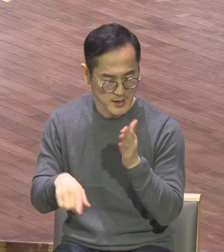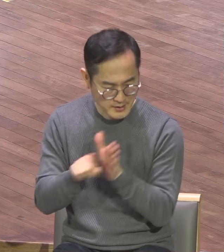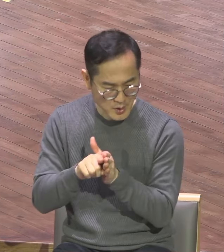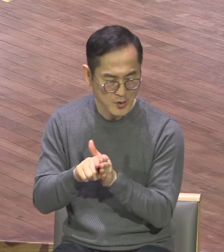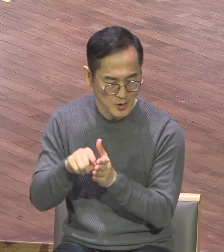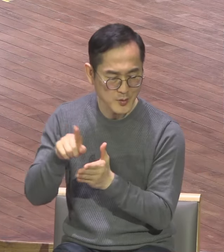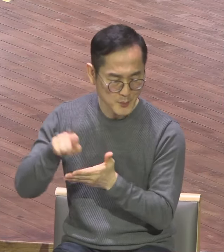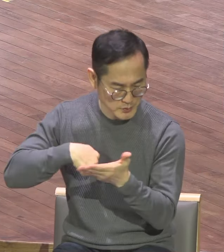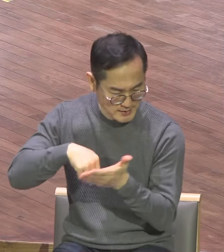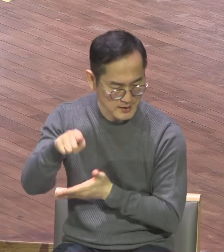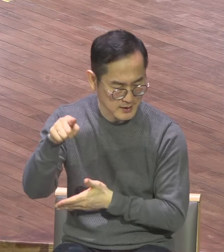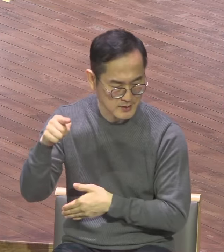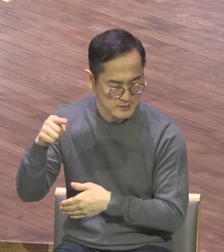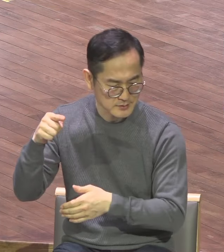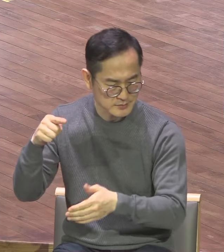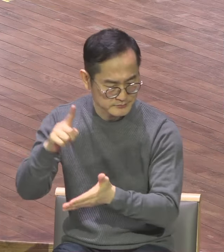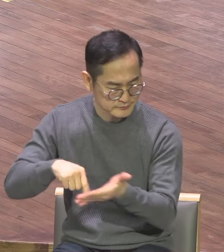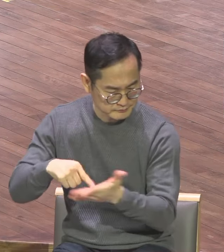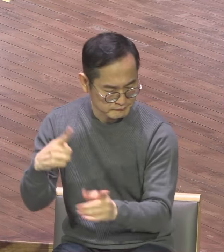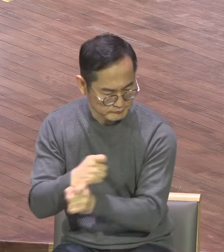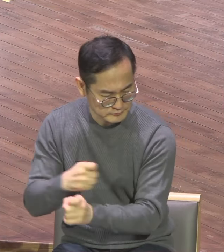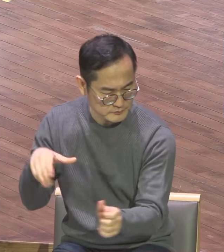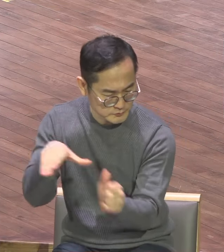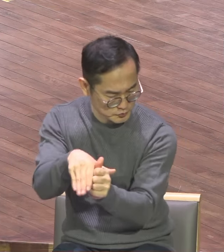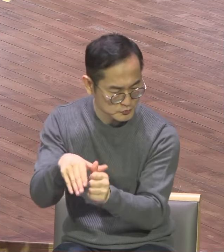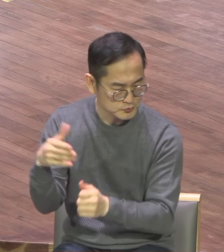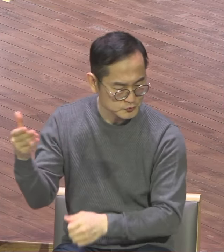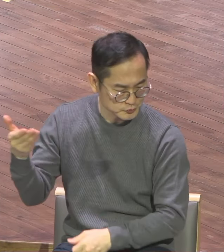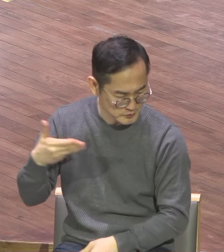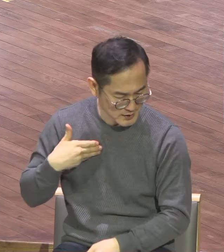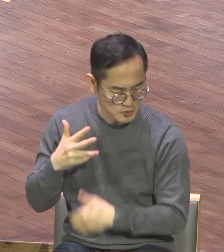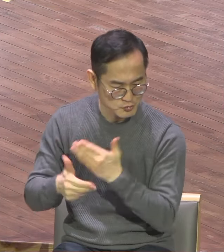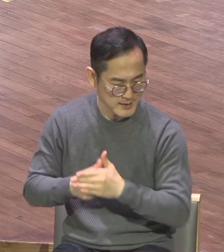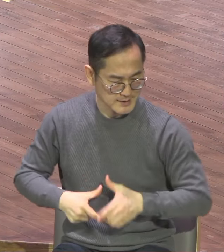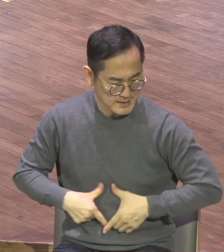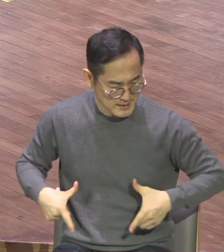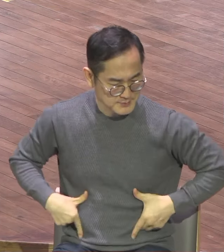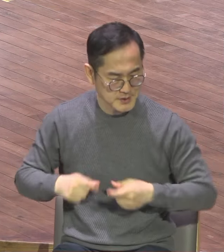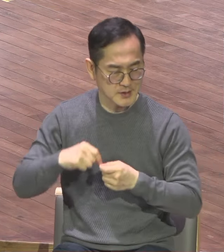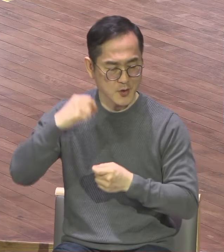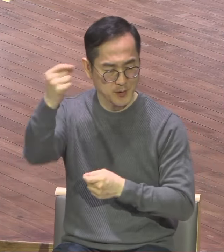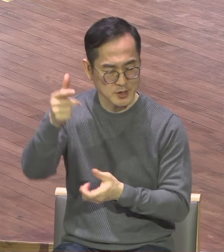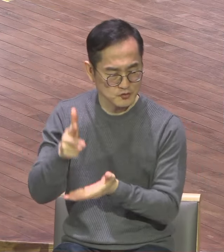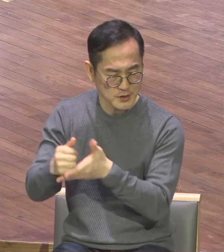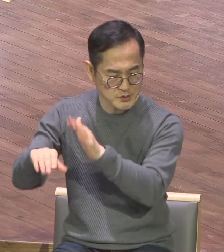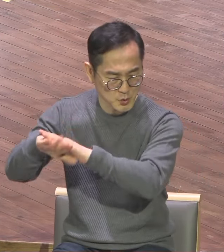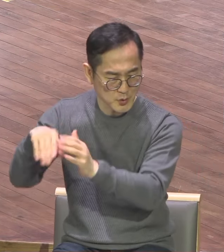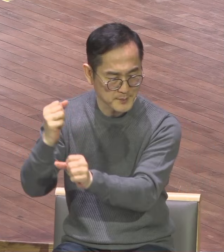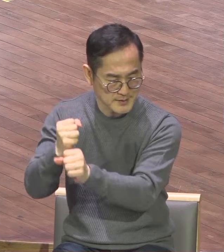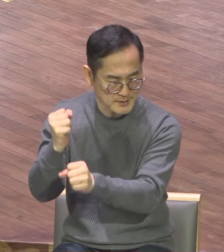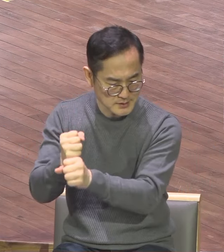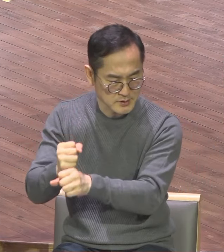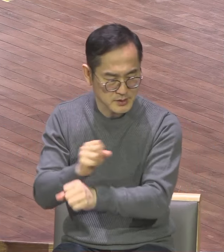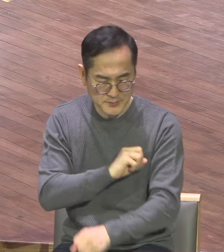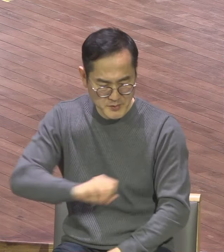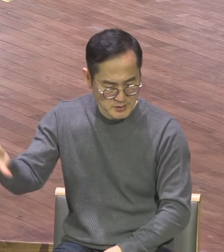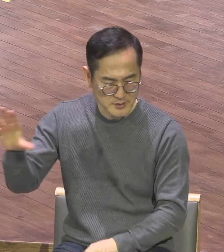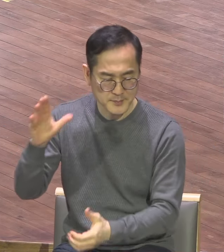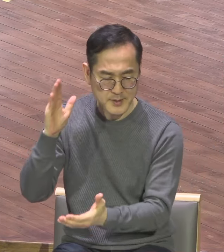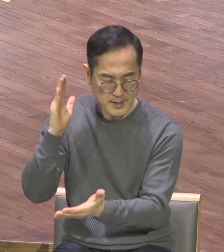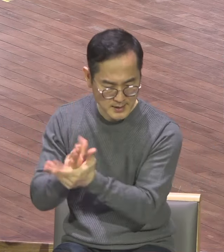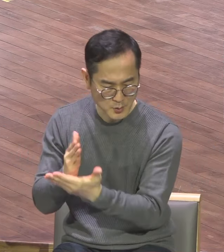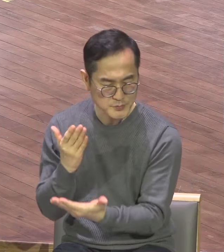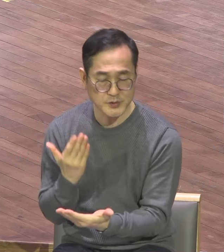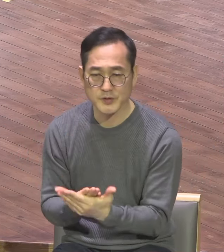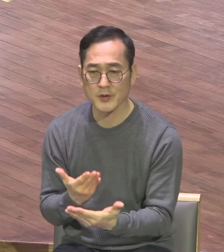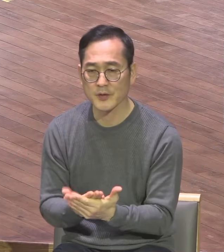나를 위하여 보상해 주시리라. 여호와여, 주의 인자하심이 영원하오니 주의 손으로 지으신 모든 것을